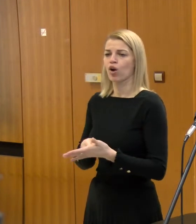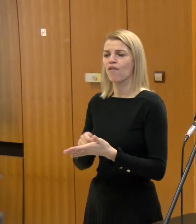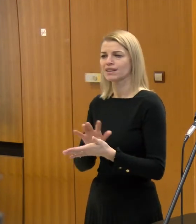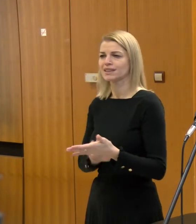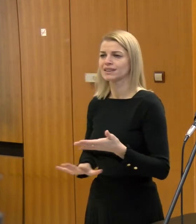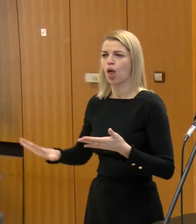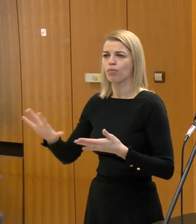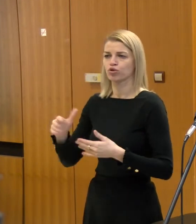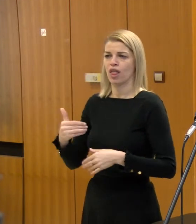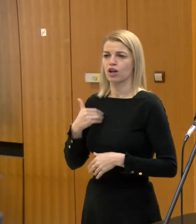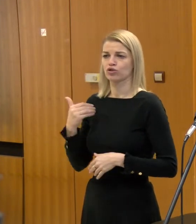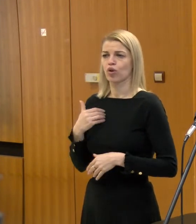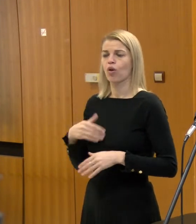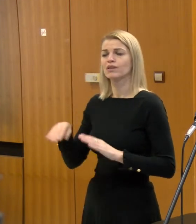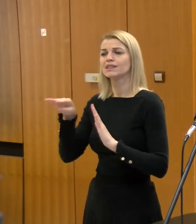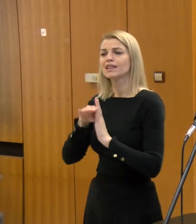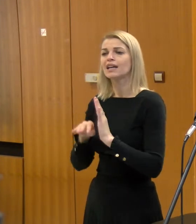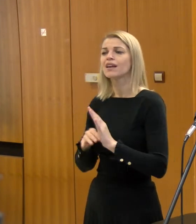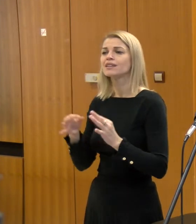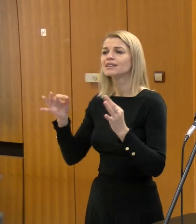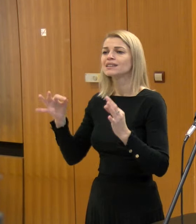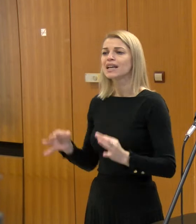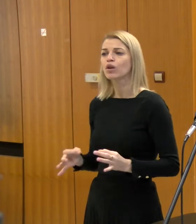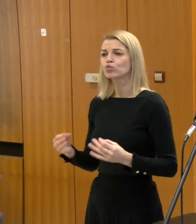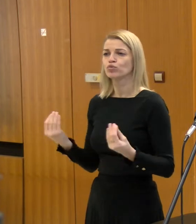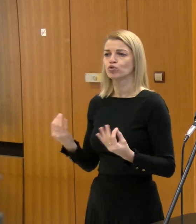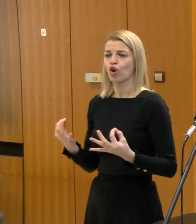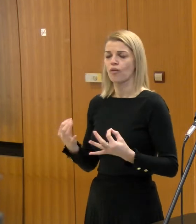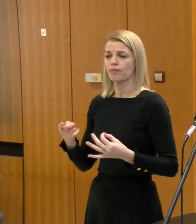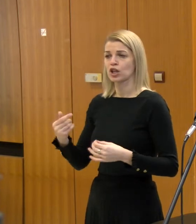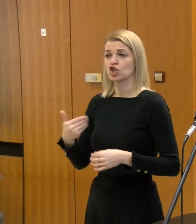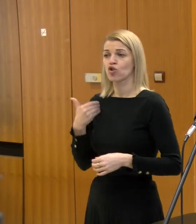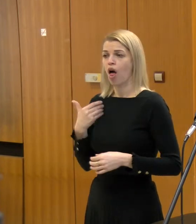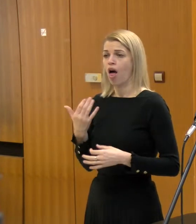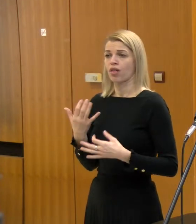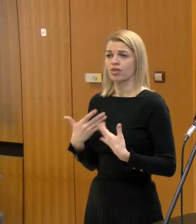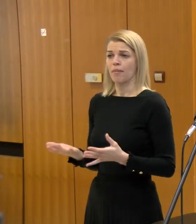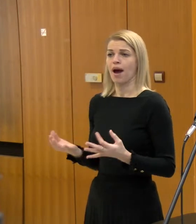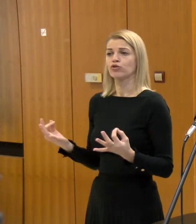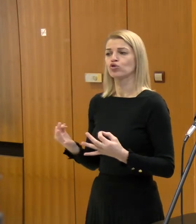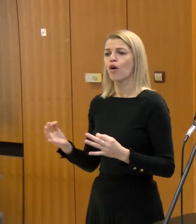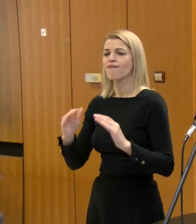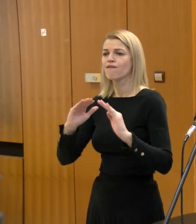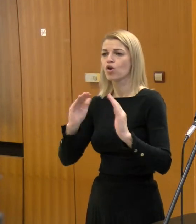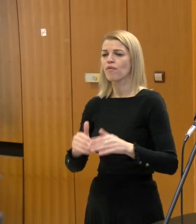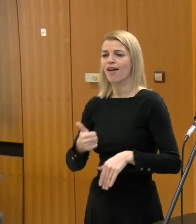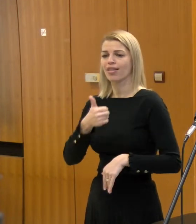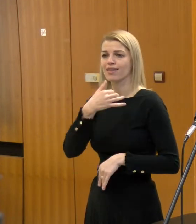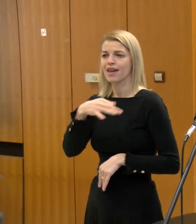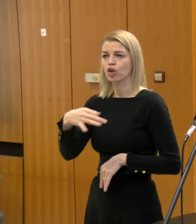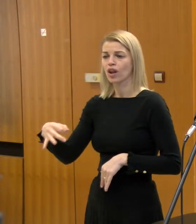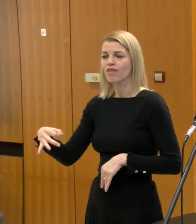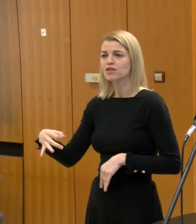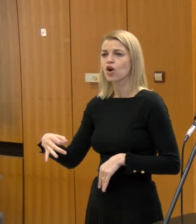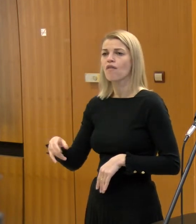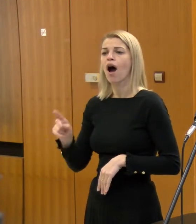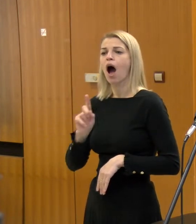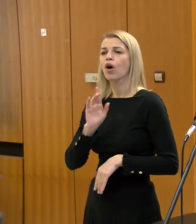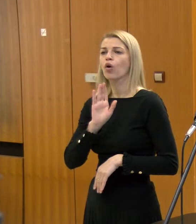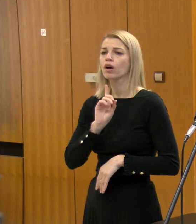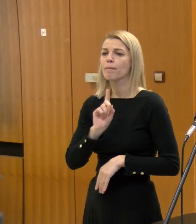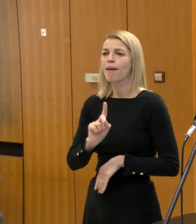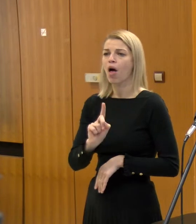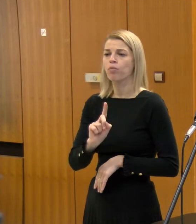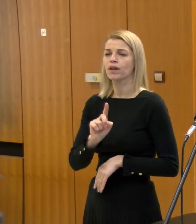A zásada, ak ju zjednoduším, je o tom, škola nemá čo formovať jednotlivcov, akú majú